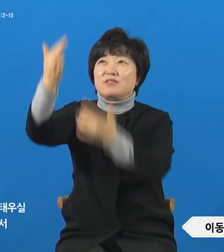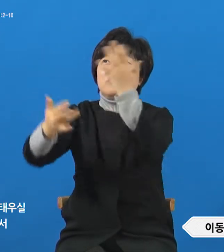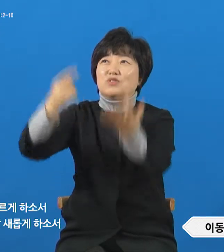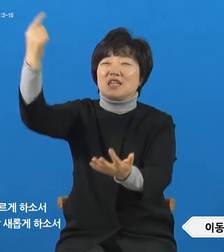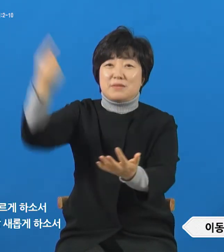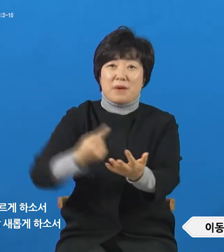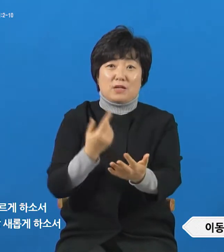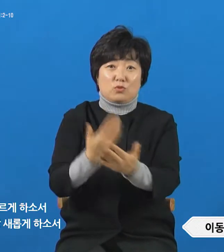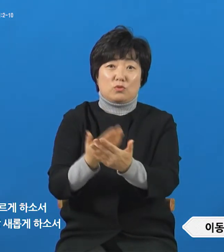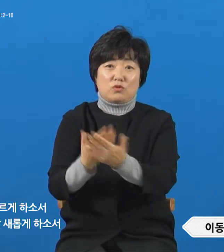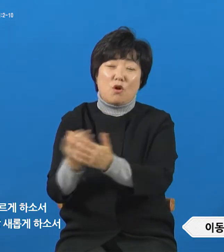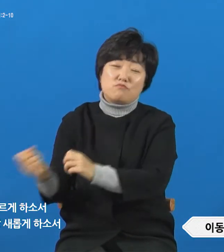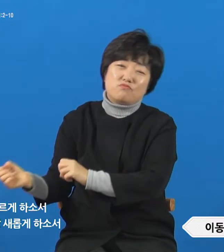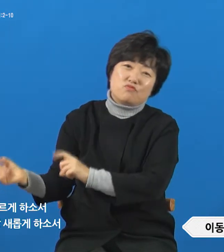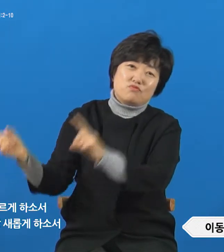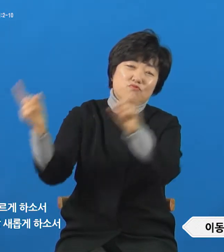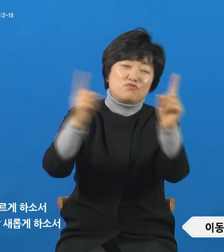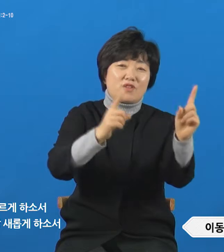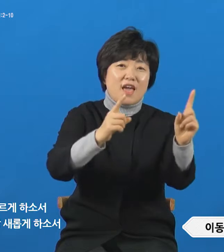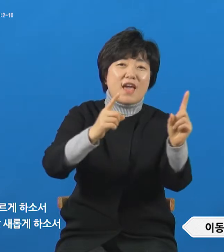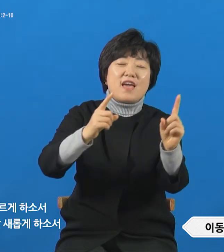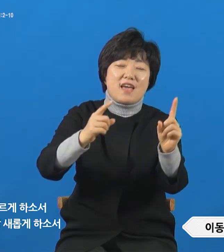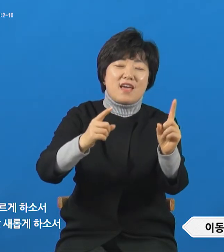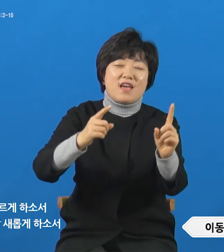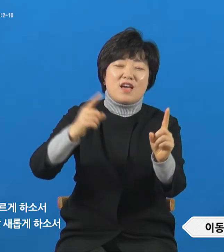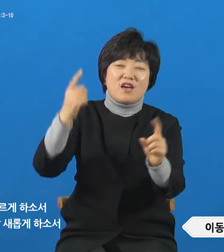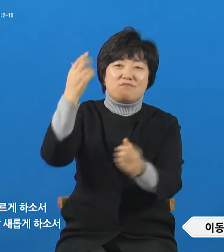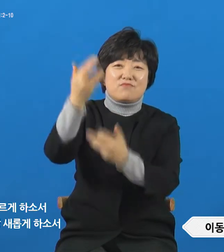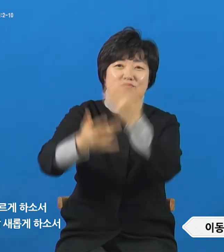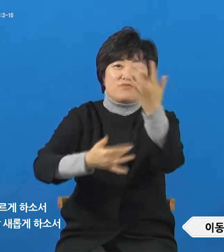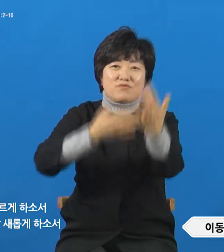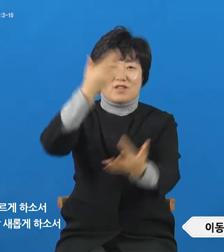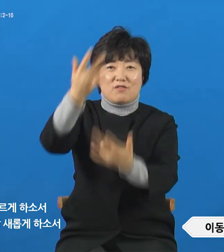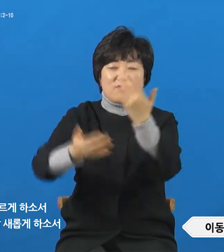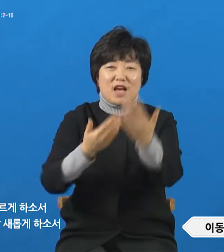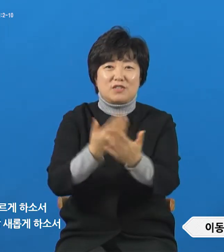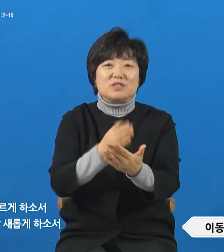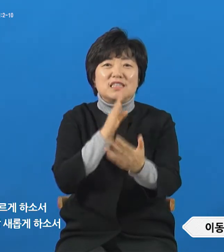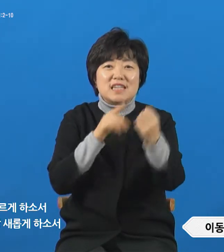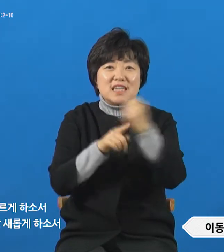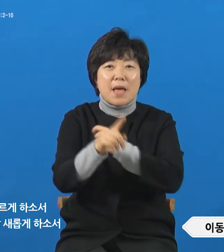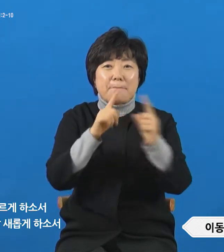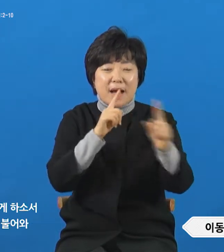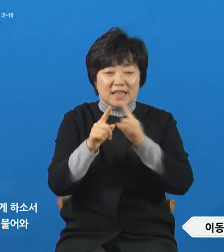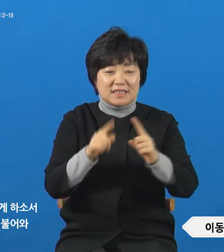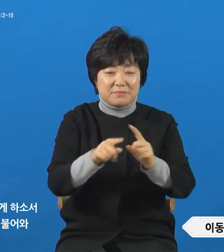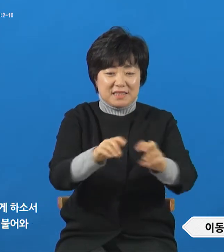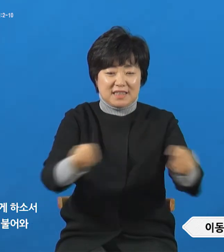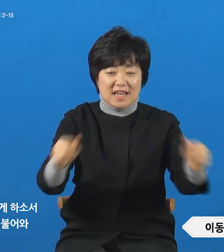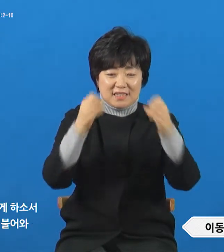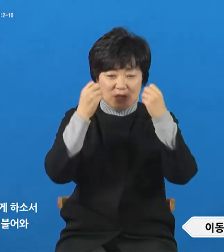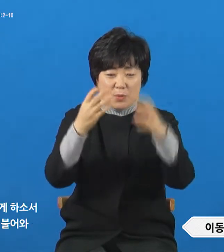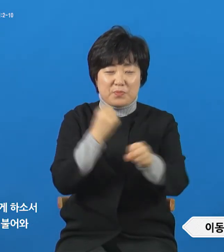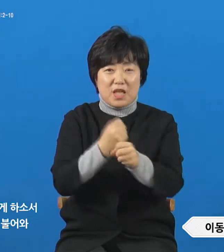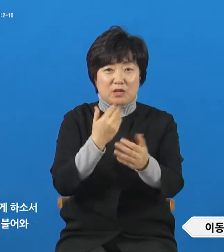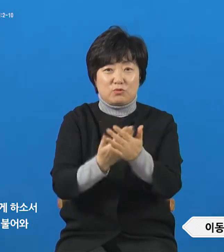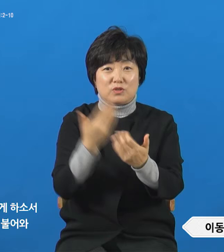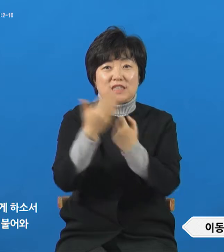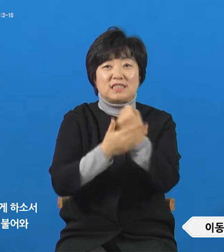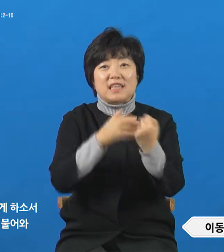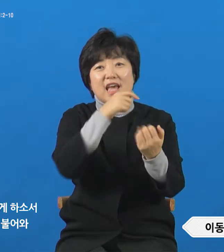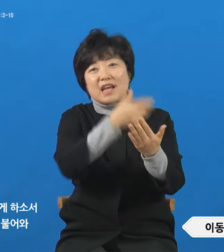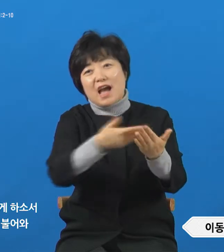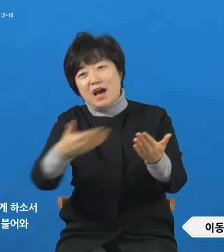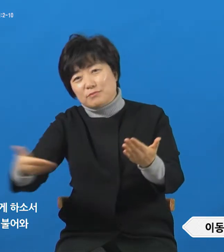임하소서. 부흥의 불길 타오르게 하소서. 진리의 말씀 이 땅 새롭게 하소서. 은혜의 강물